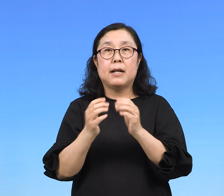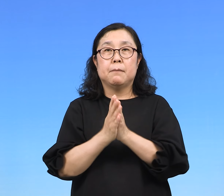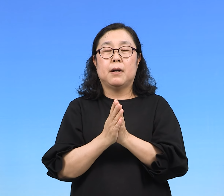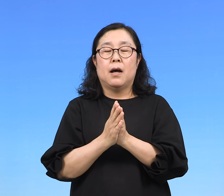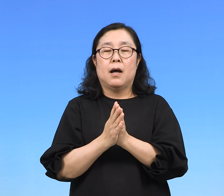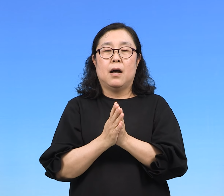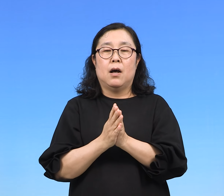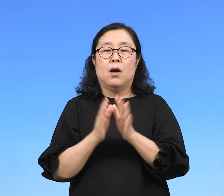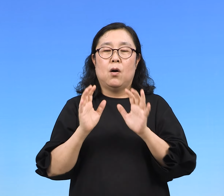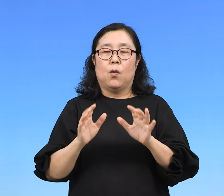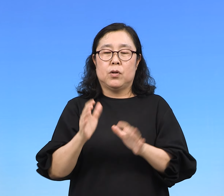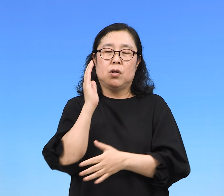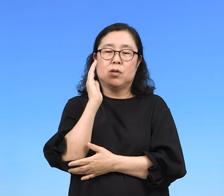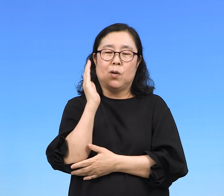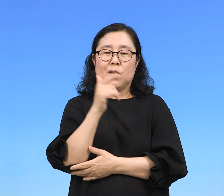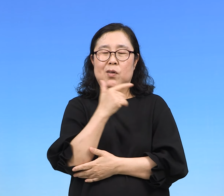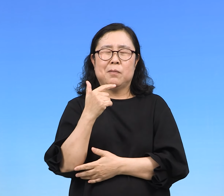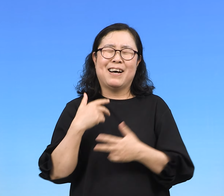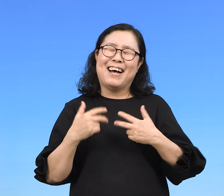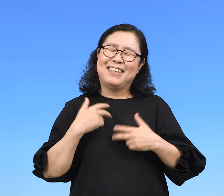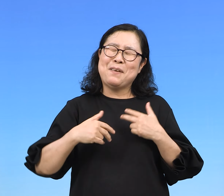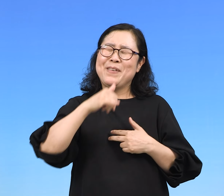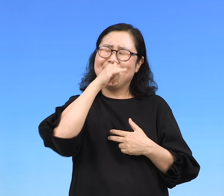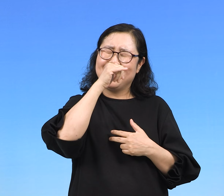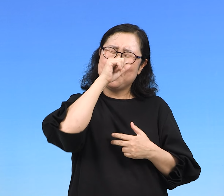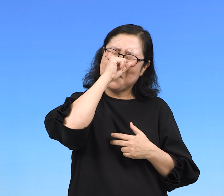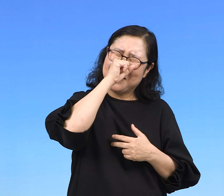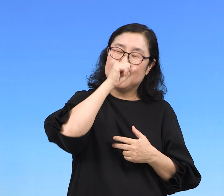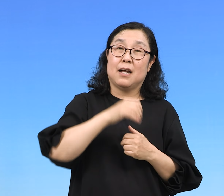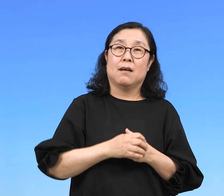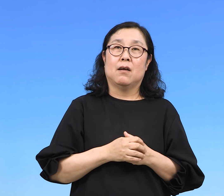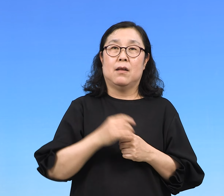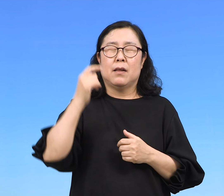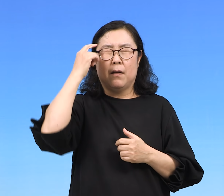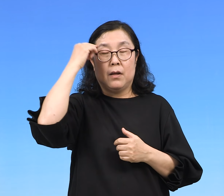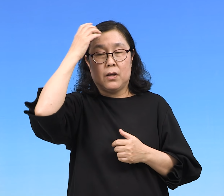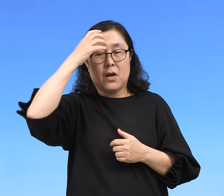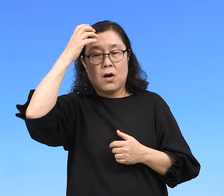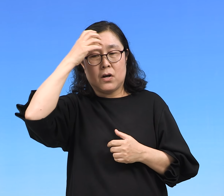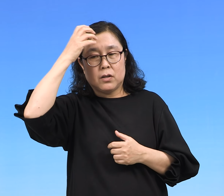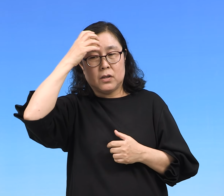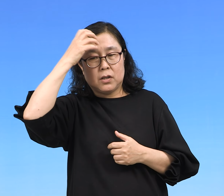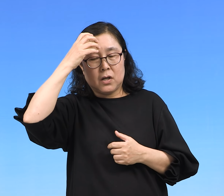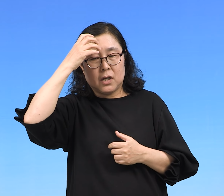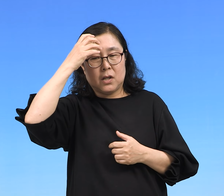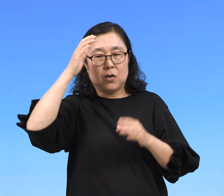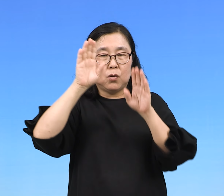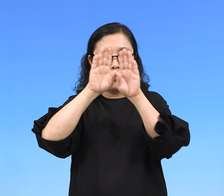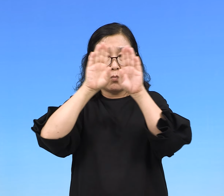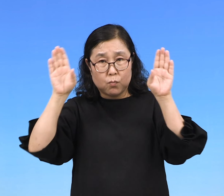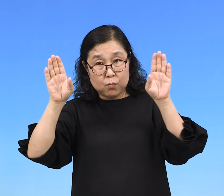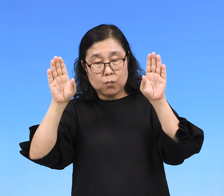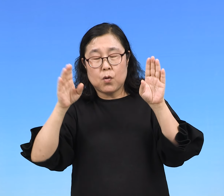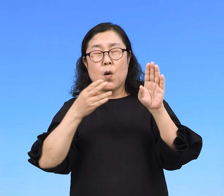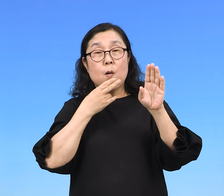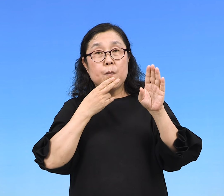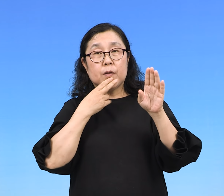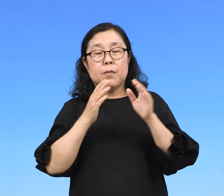막 와, 오늘 강의 되게 좋았다, 설교 좋았다 그러고요. 이 영적인 부분이 눈이 열려 있지